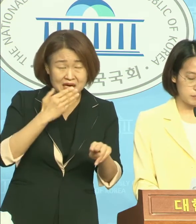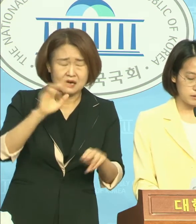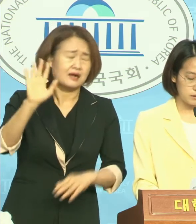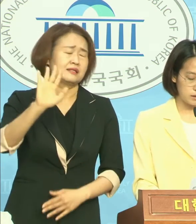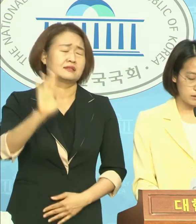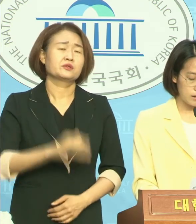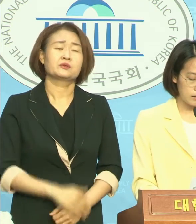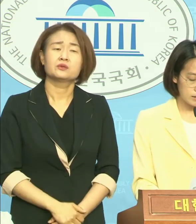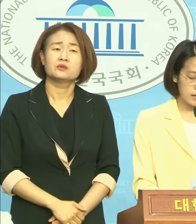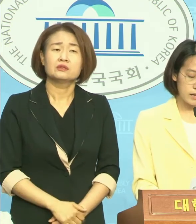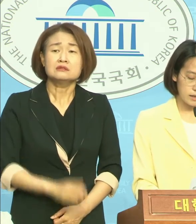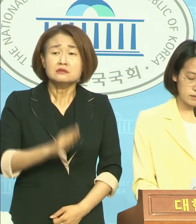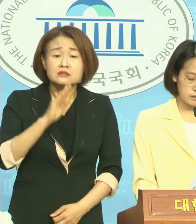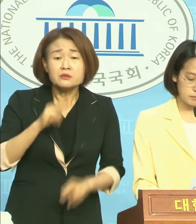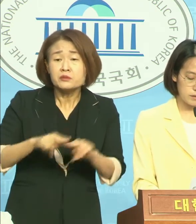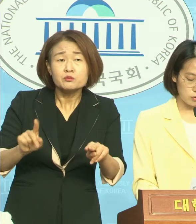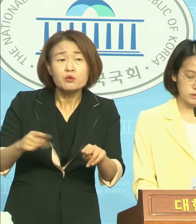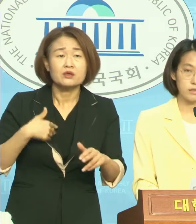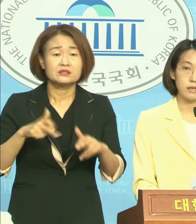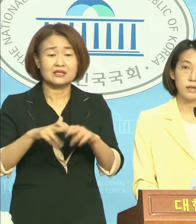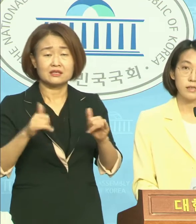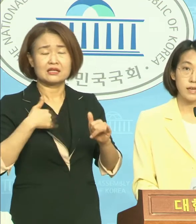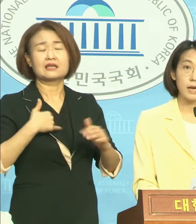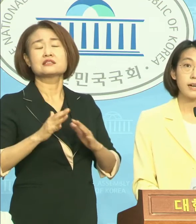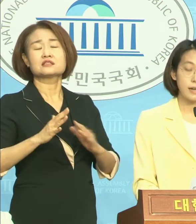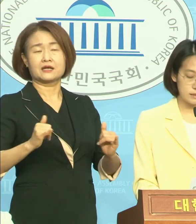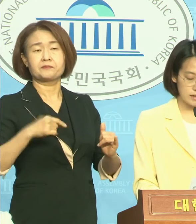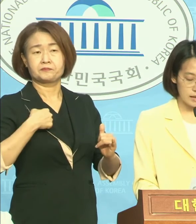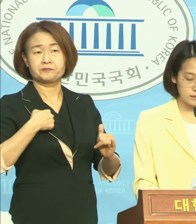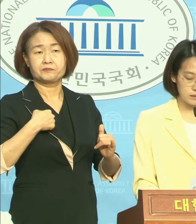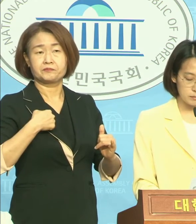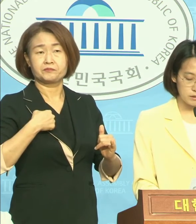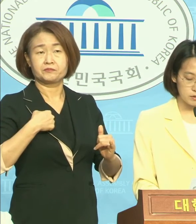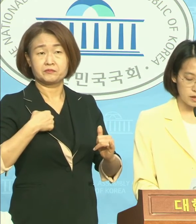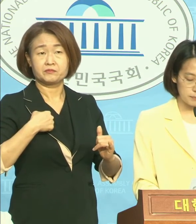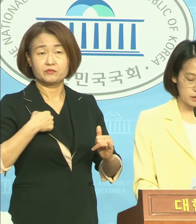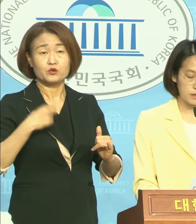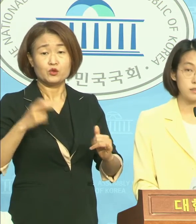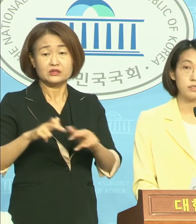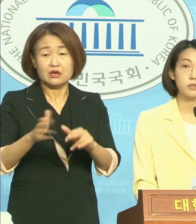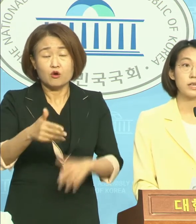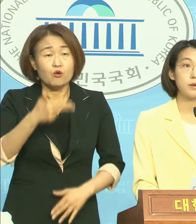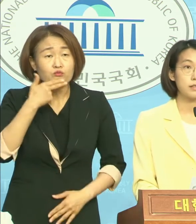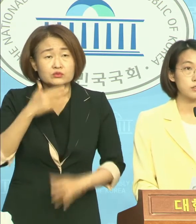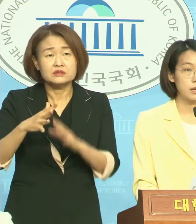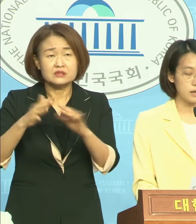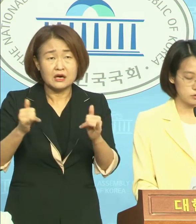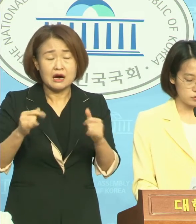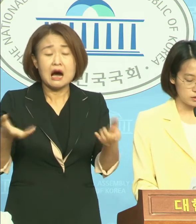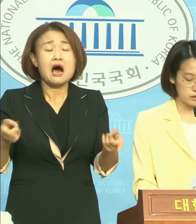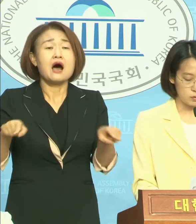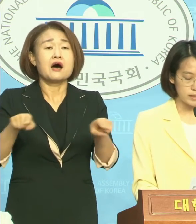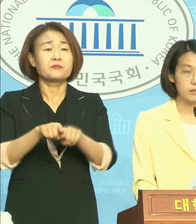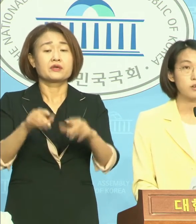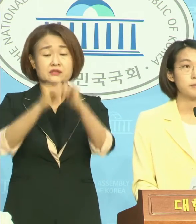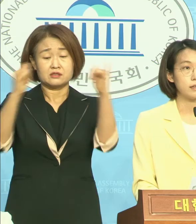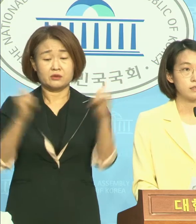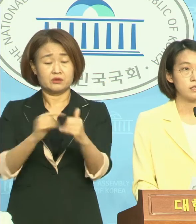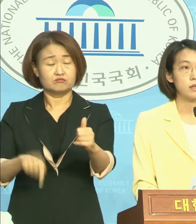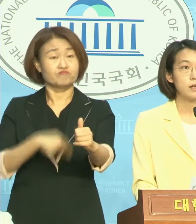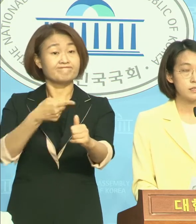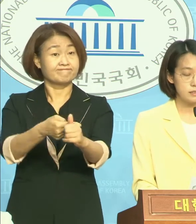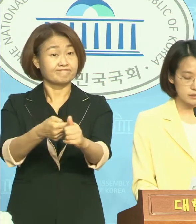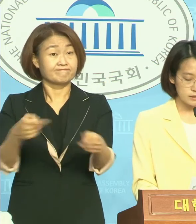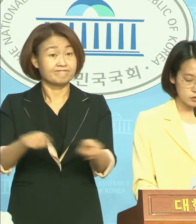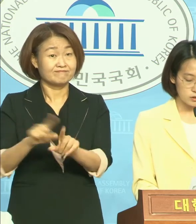장애등급제 폐지 는 장애를 가진 시민 역시 장애를 갖지 않은 시민들과 함께 지역사회에서 살아갈 수 있는 환경을